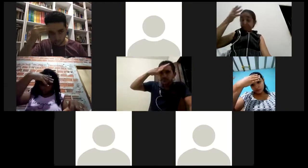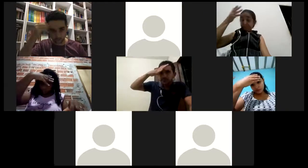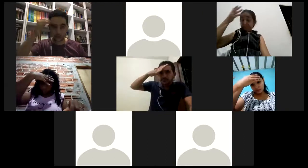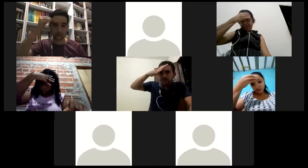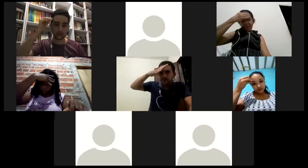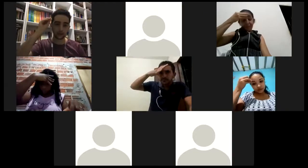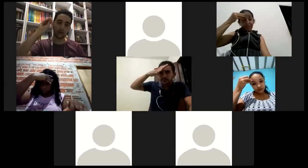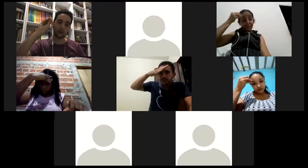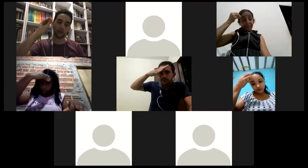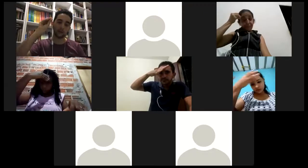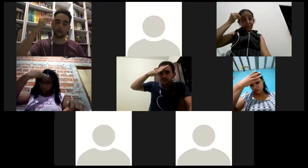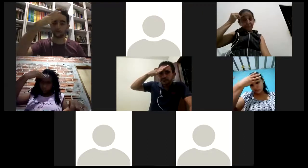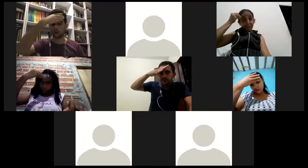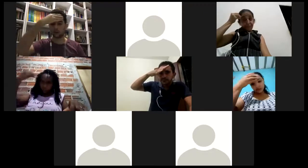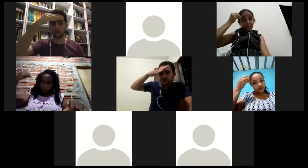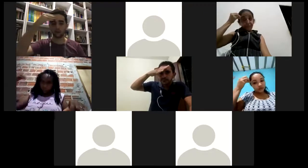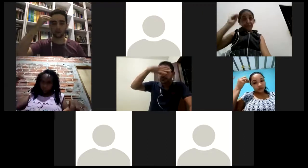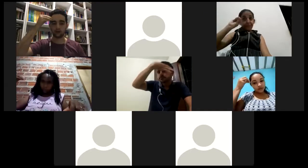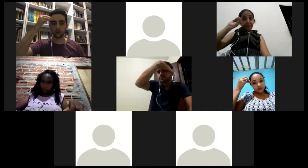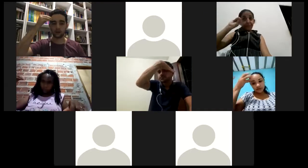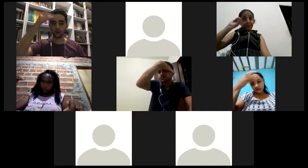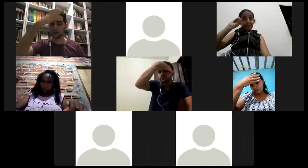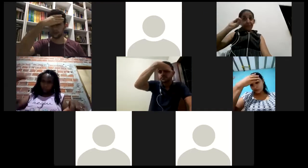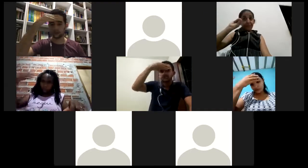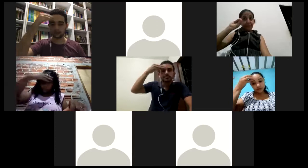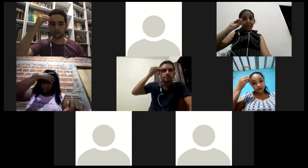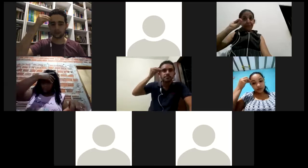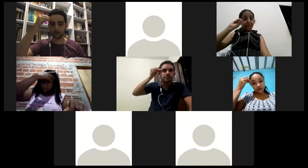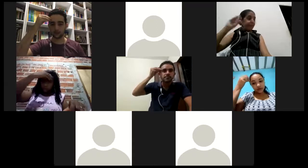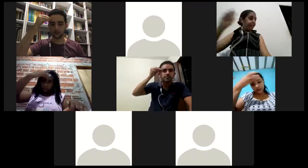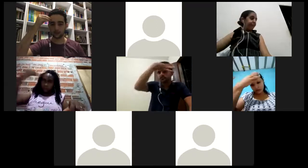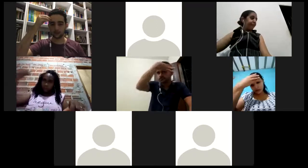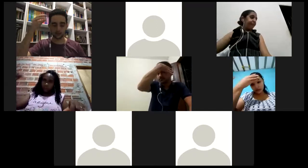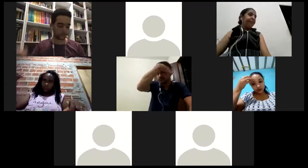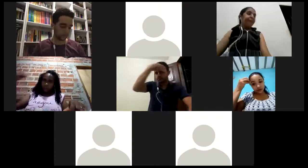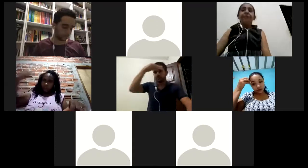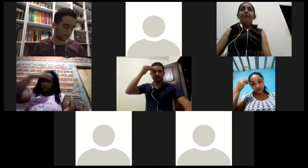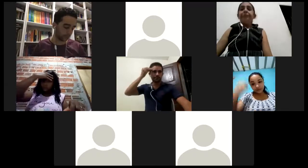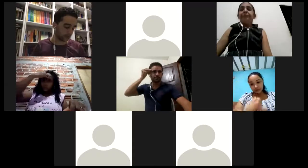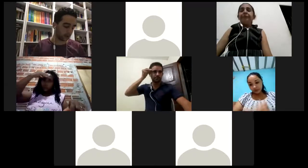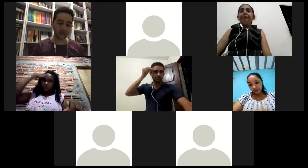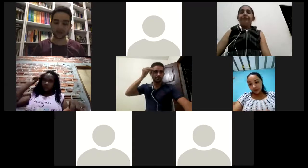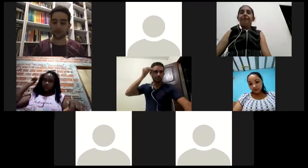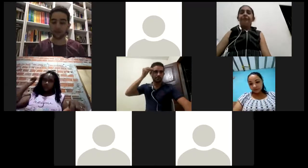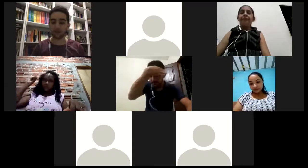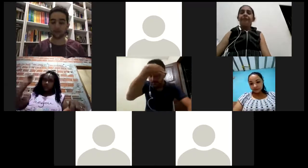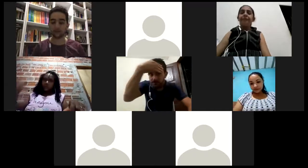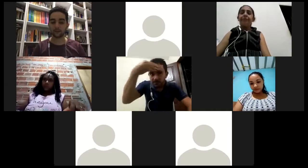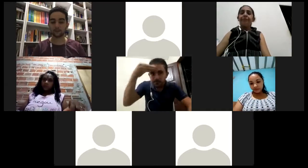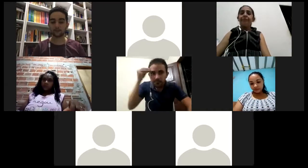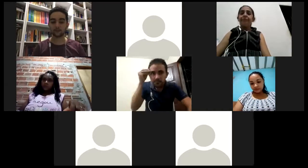vou juntar a minha mão. Aqui, ó. A gente fica esquecer. Esquecer. Saber.